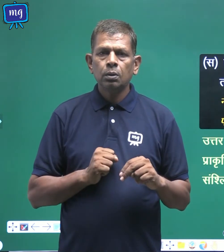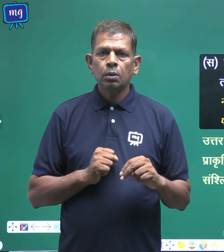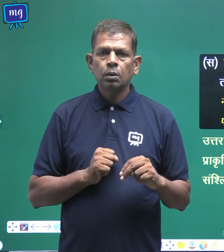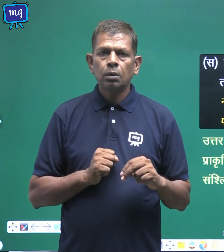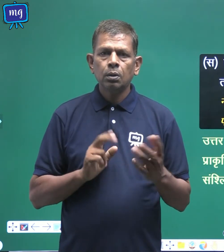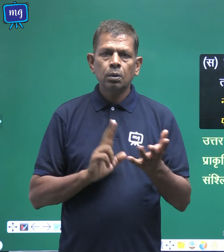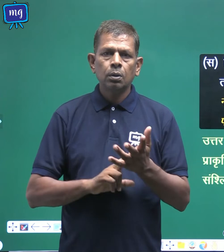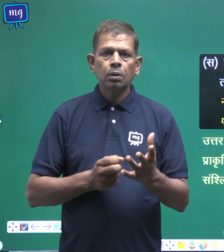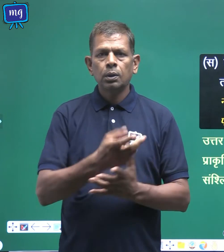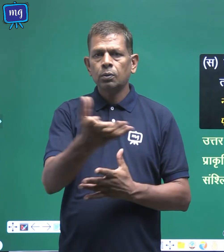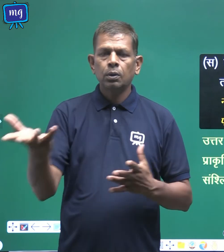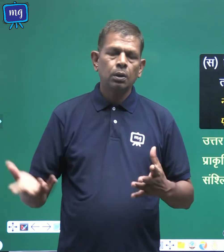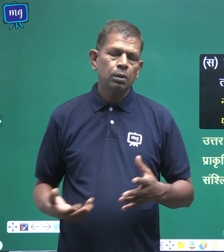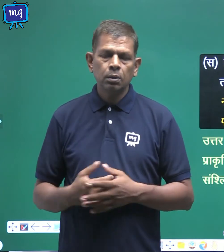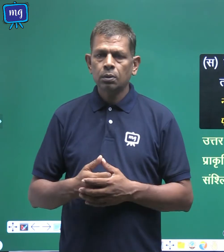प्राकृतिक